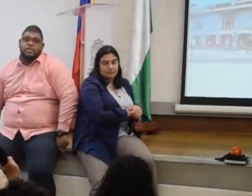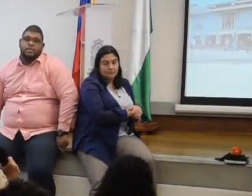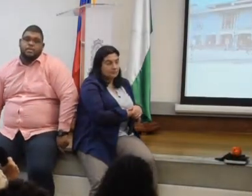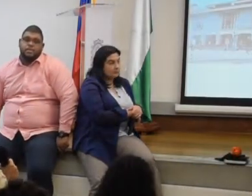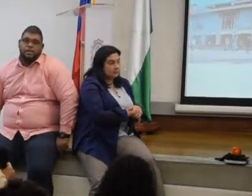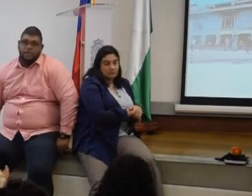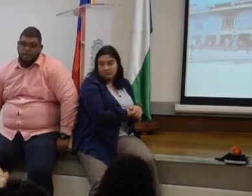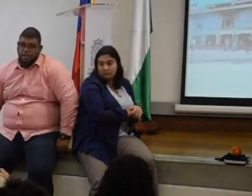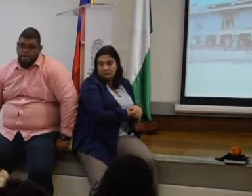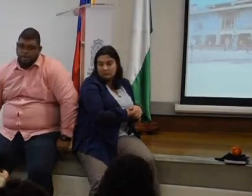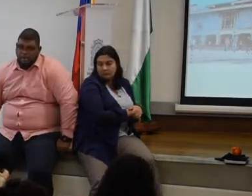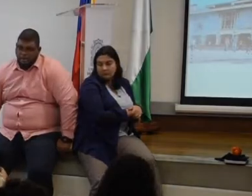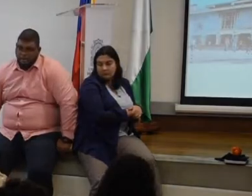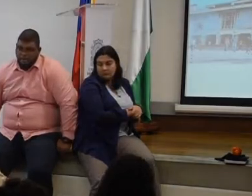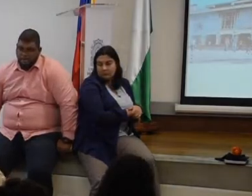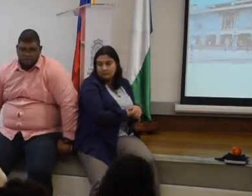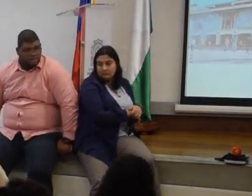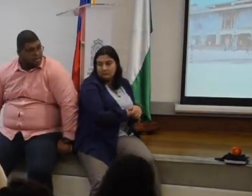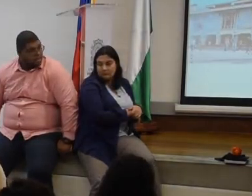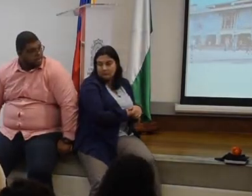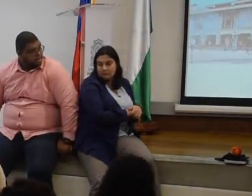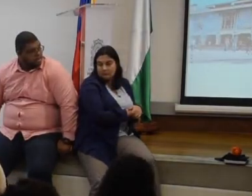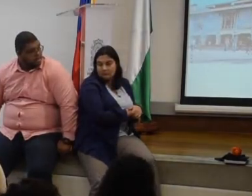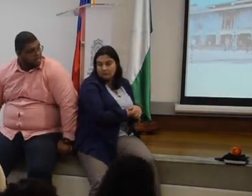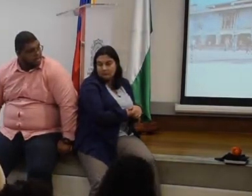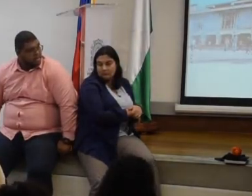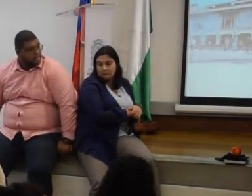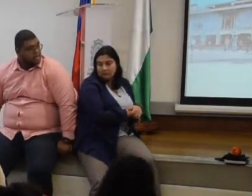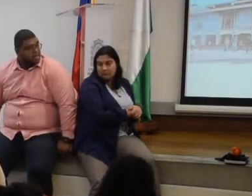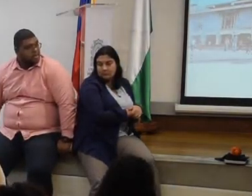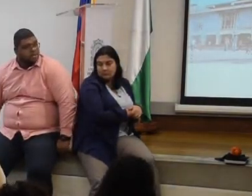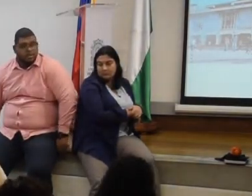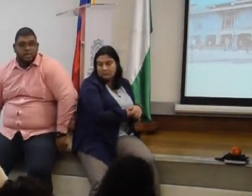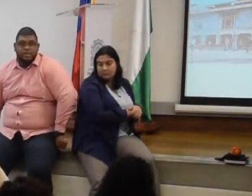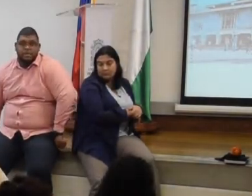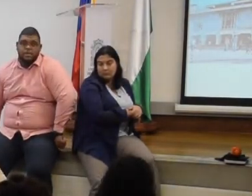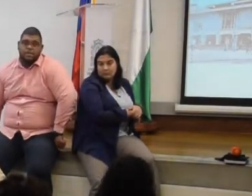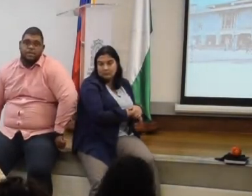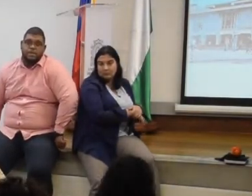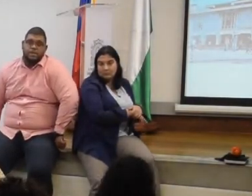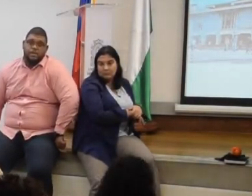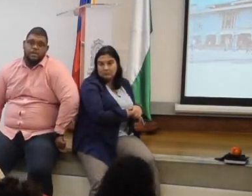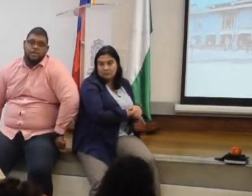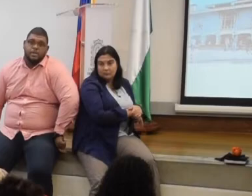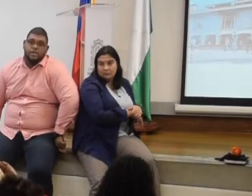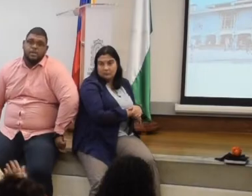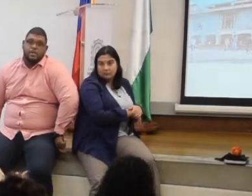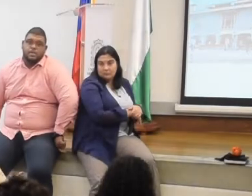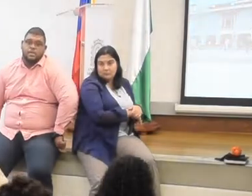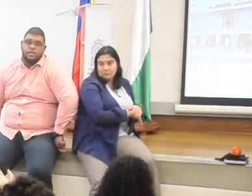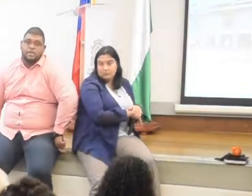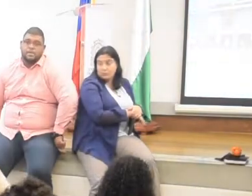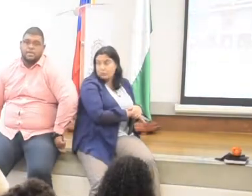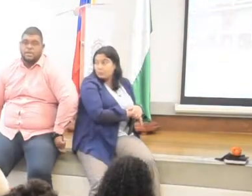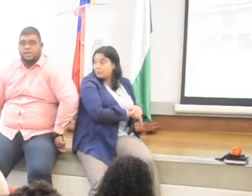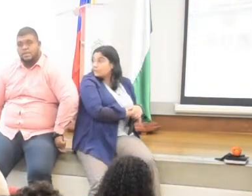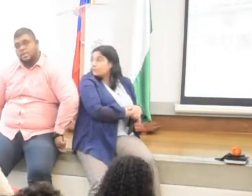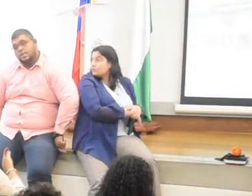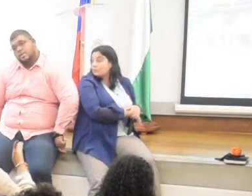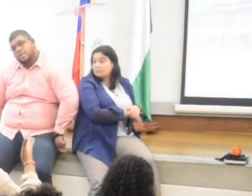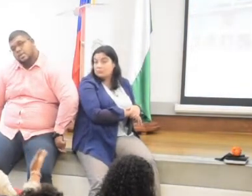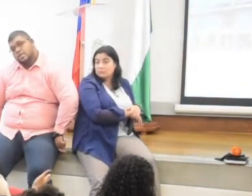¿Cuántas fechas hay cada 15 días desde el 12 de febrero? A ver cuántas son. Yo pensaría que sería mejor todas